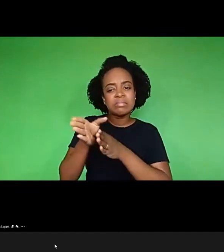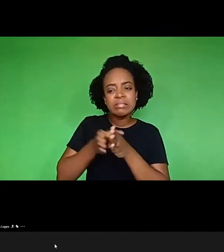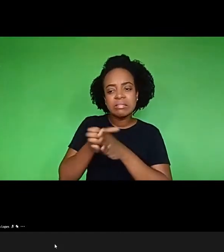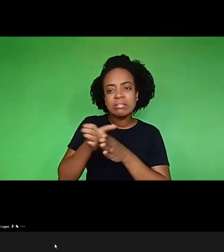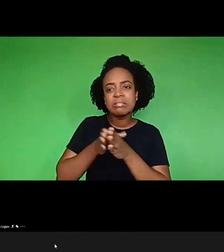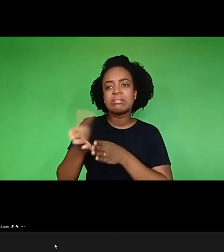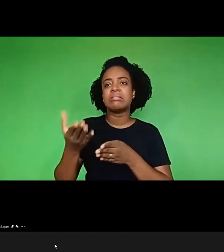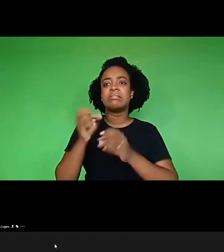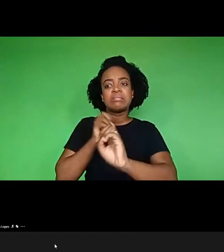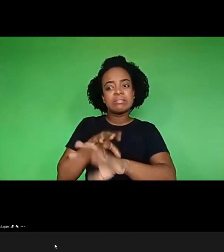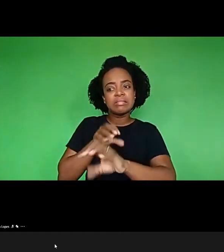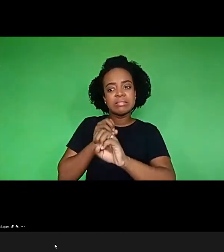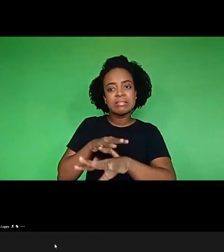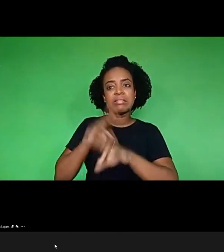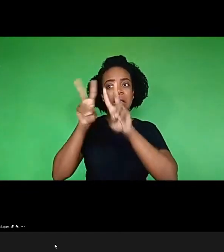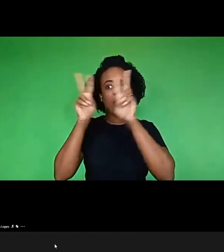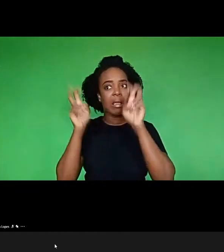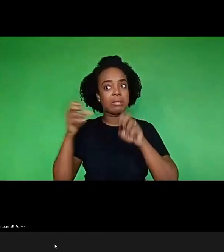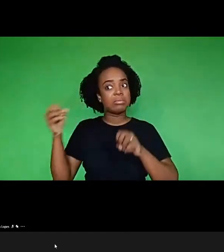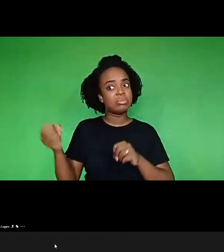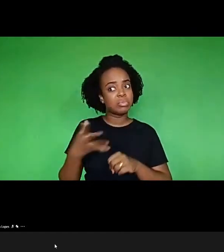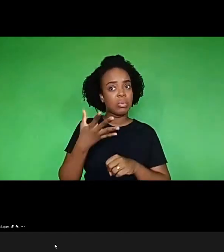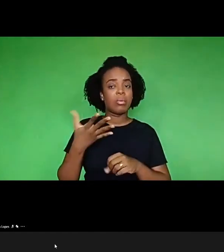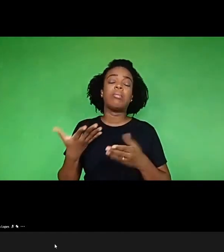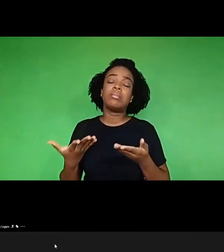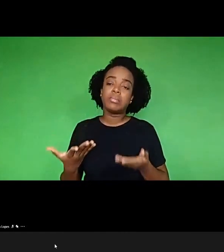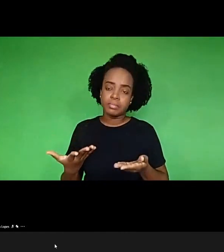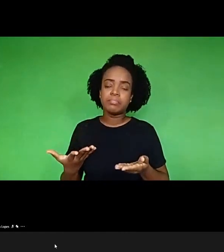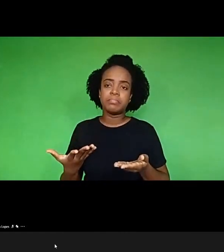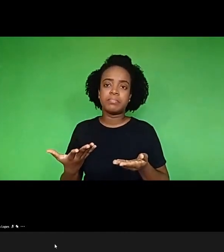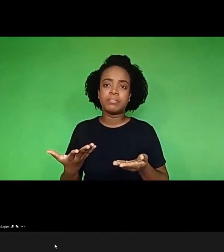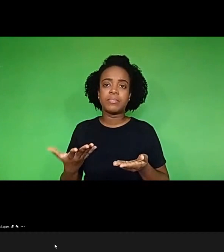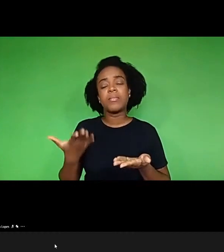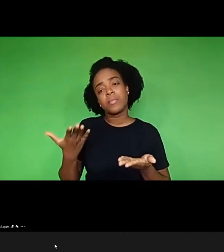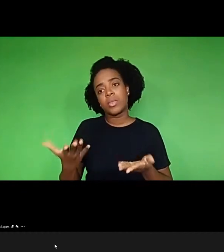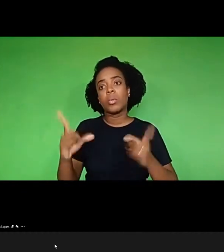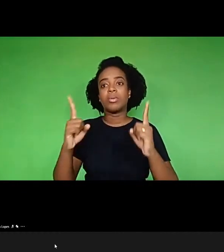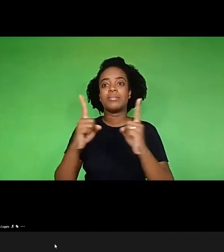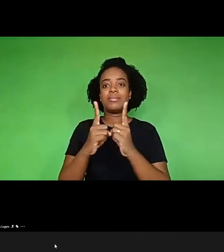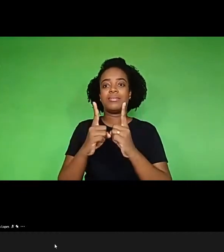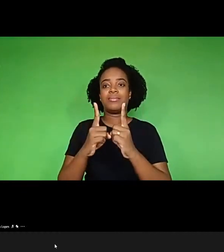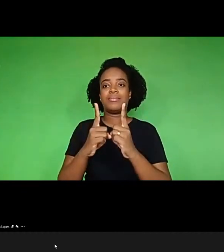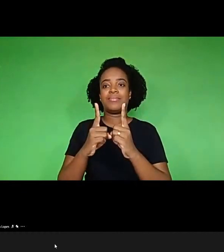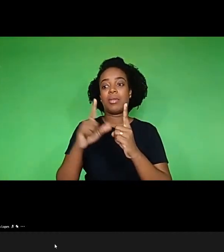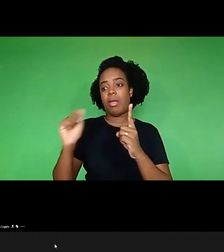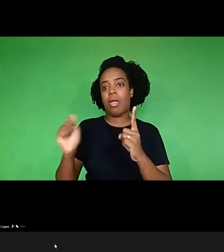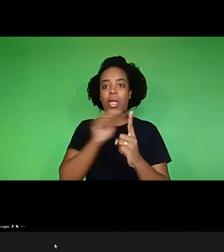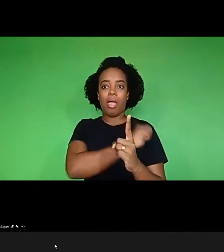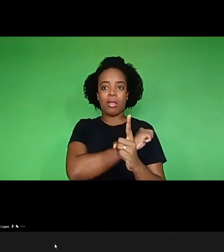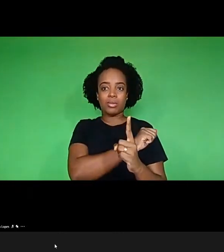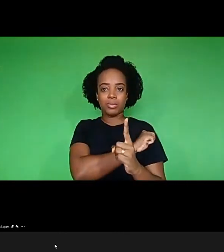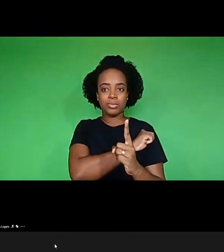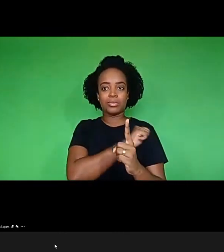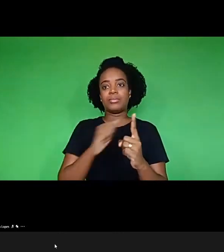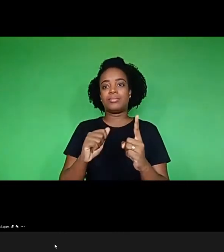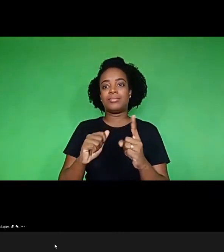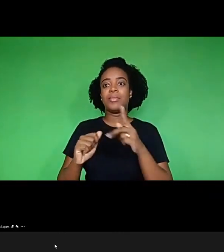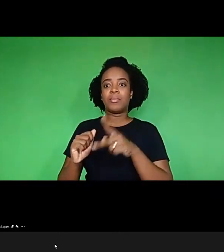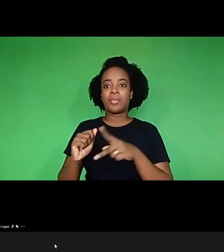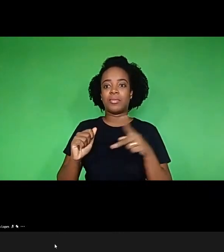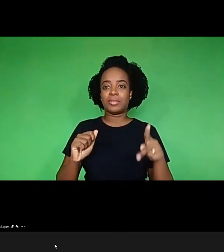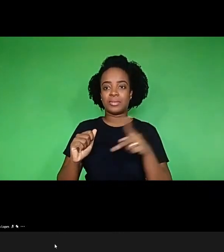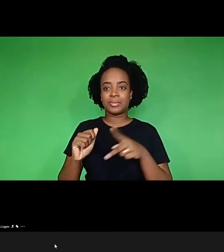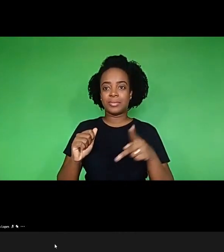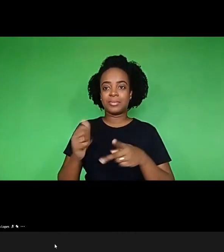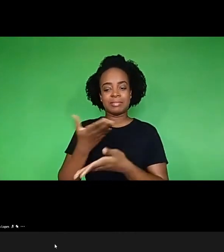assunto novo, enfim, vai ser aquele momento síncrono onde vai estar o aluno e o professor podendo interagir em